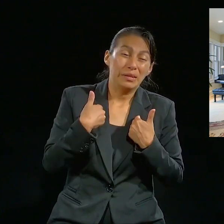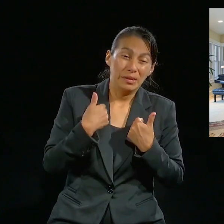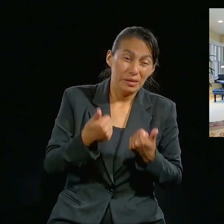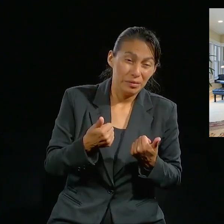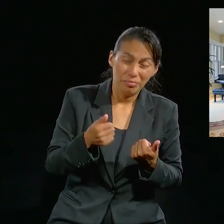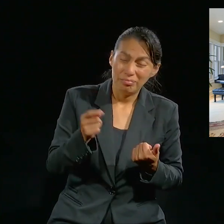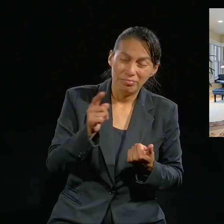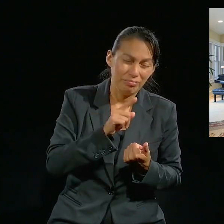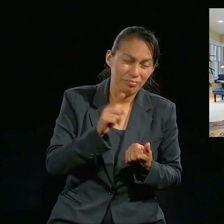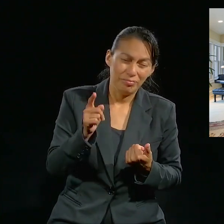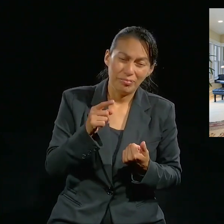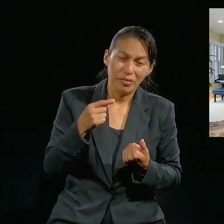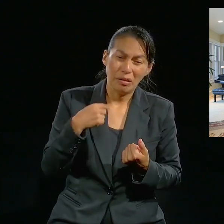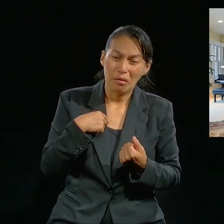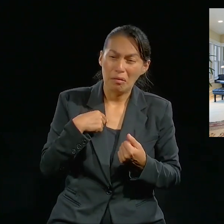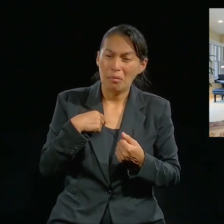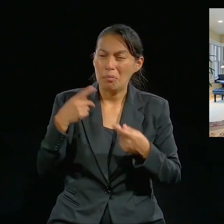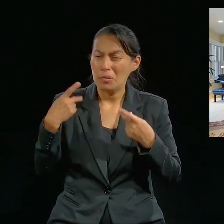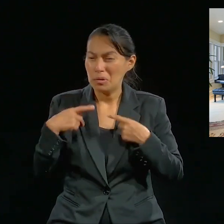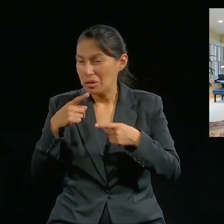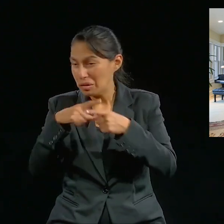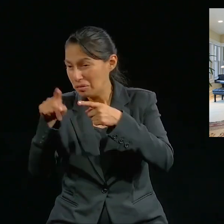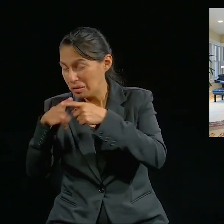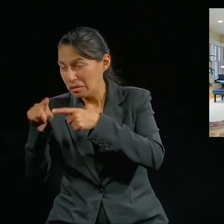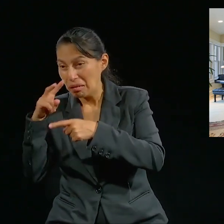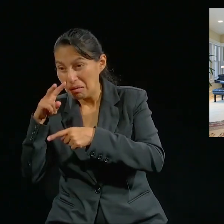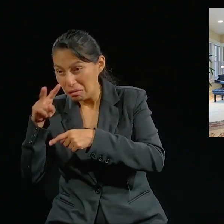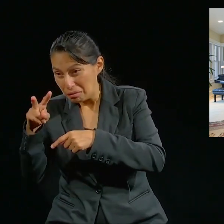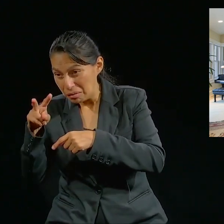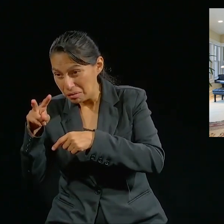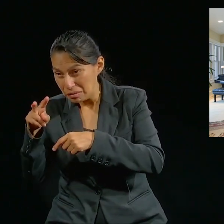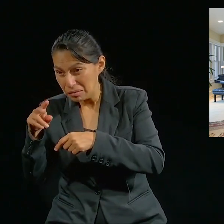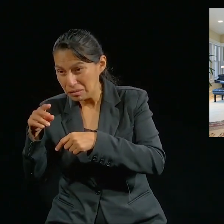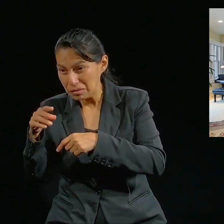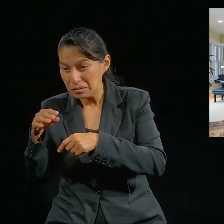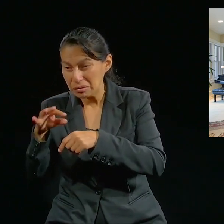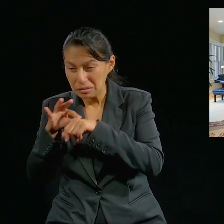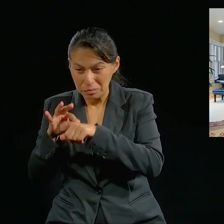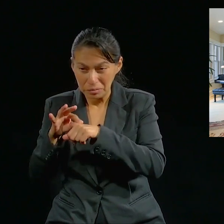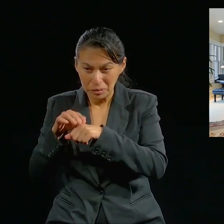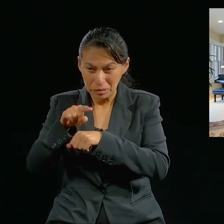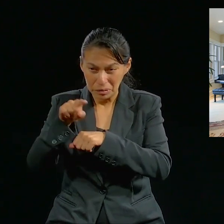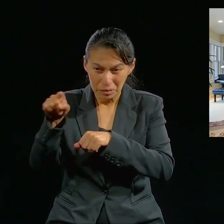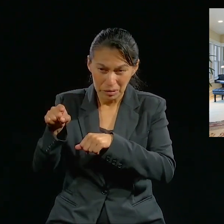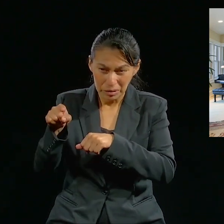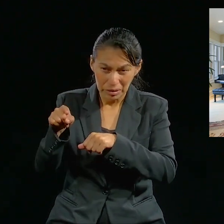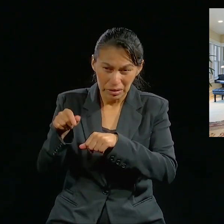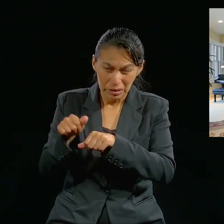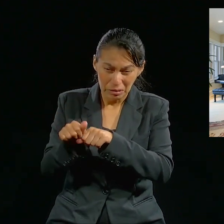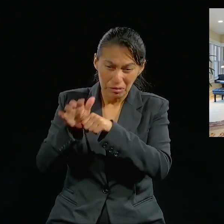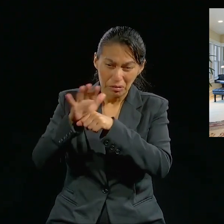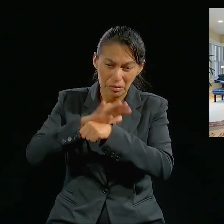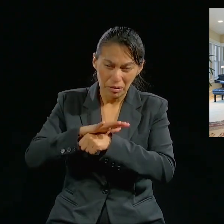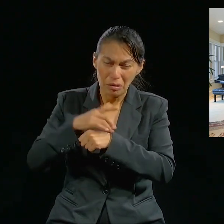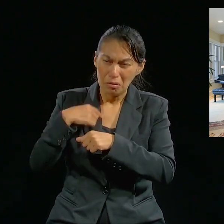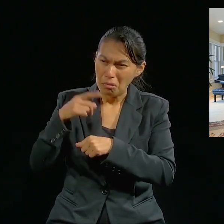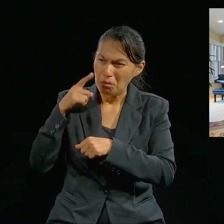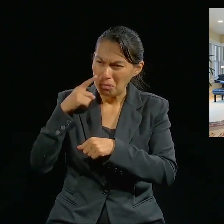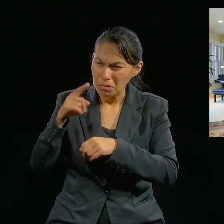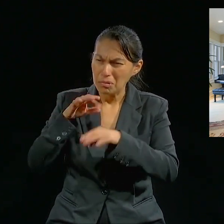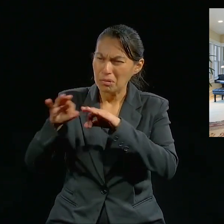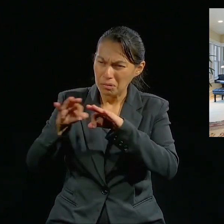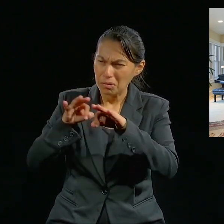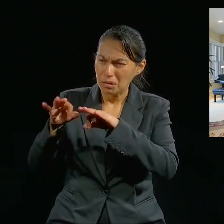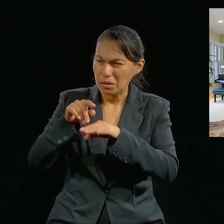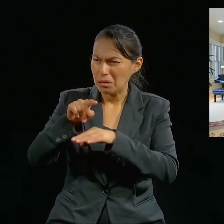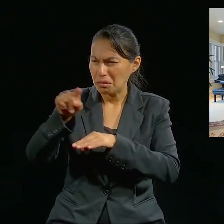en la que había visto a muchos pacientes que habíamos tratado a pacientes en el lugar donde